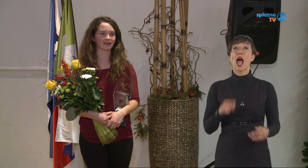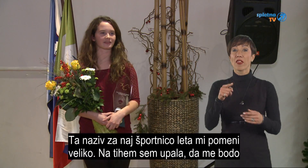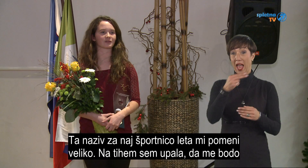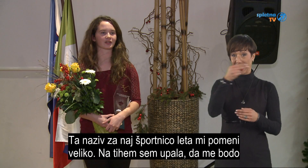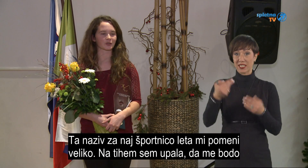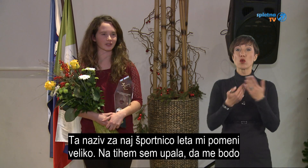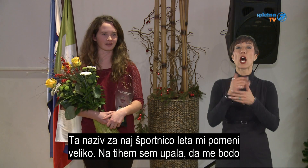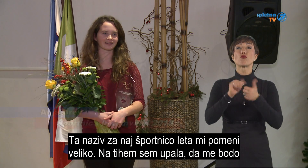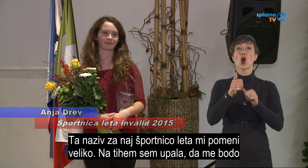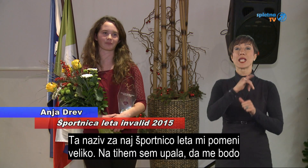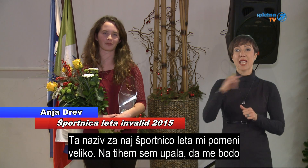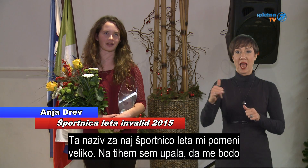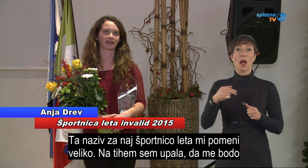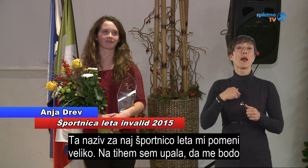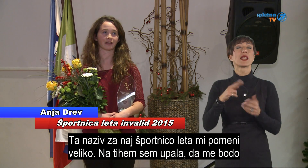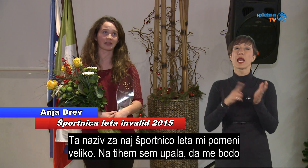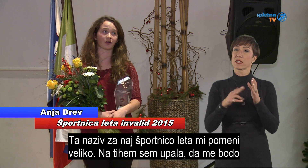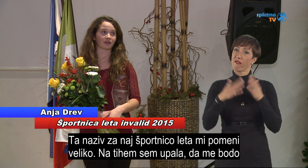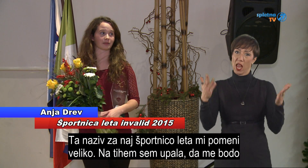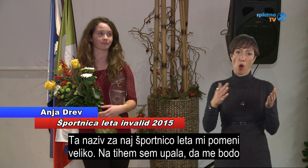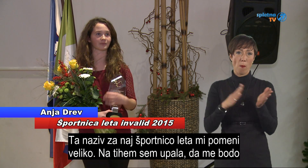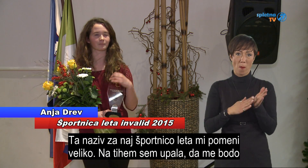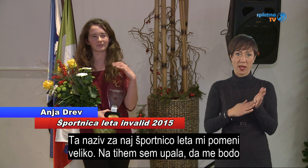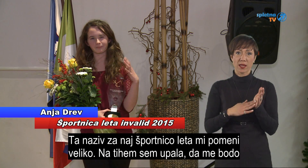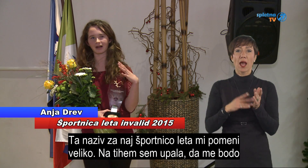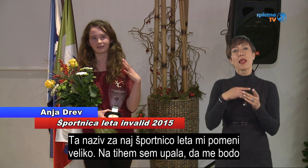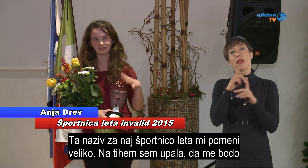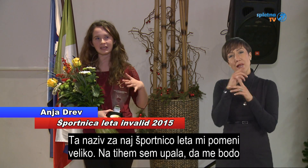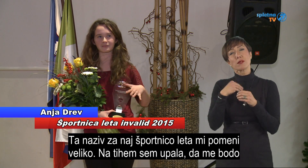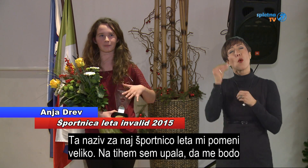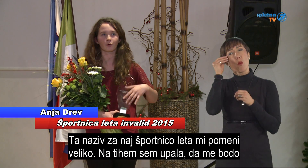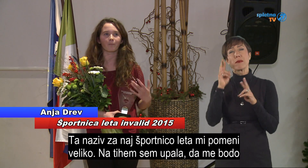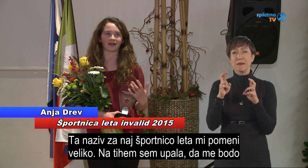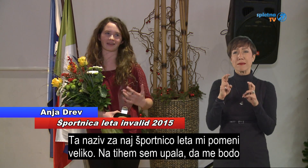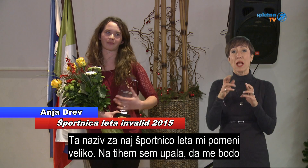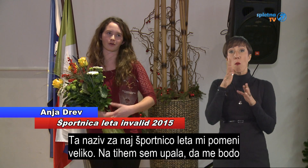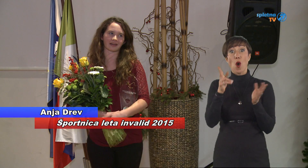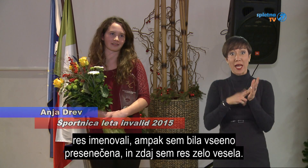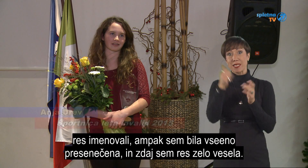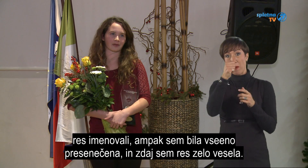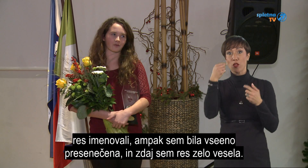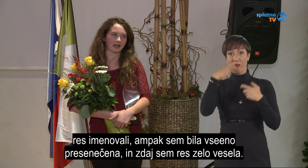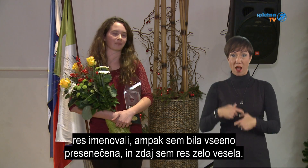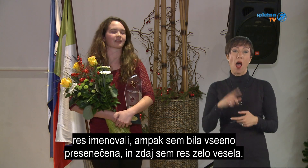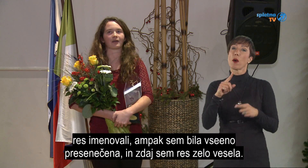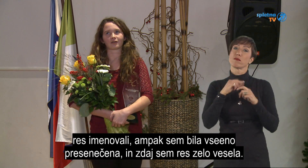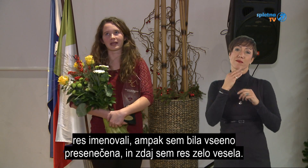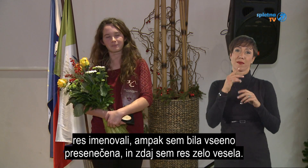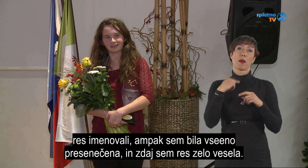Naziv za športnico leta mi pomeni res veliko. Na tihem sem upala, da me bojo res imenovali, ampak sem bila vseeno